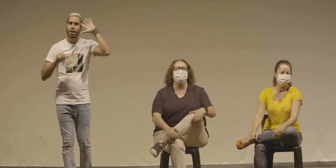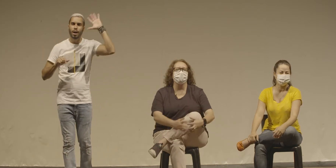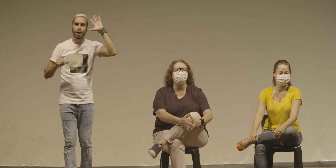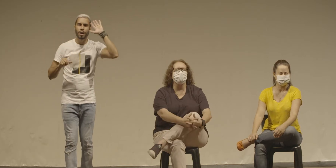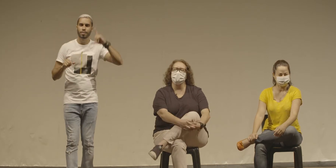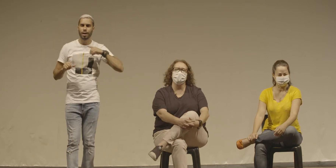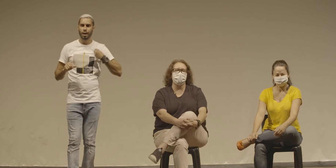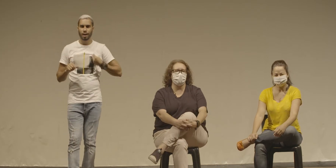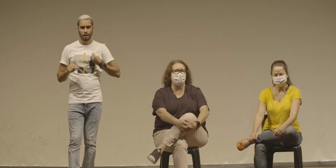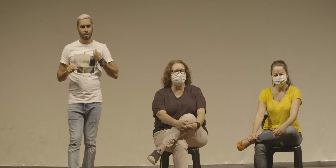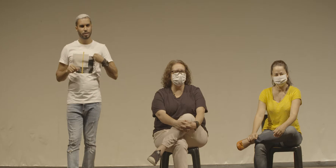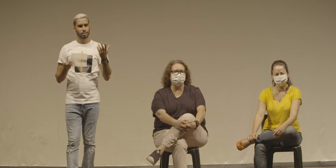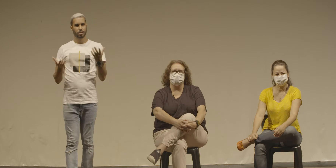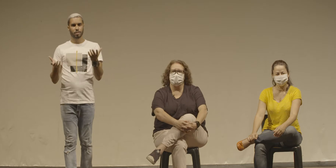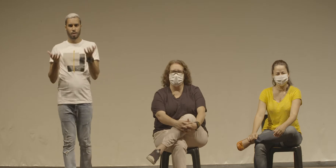perguntar.